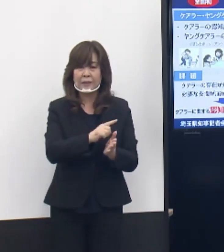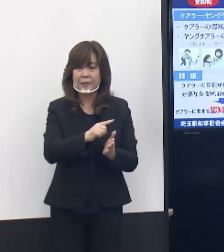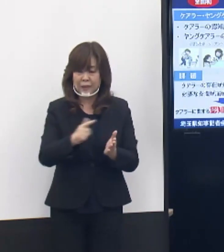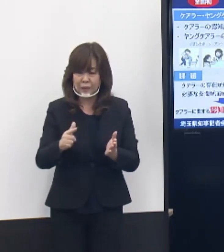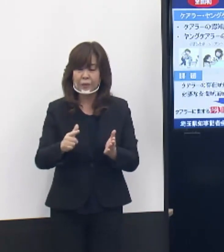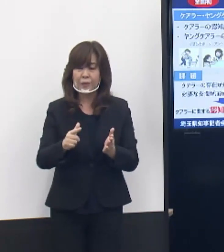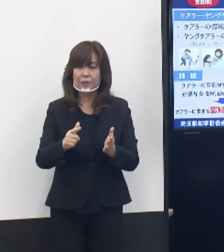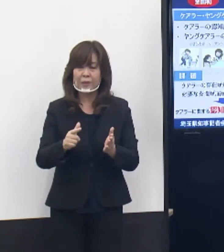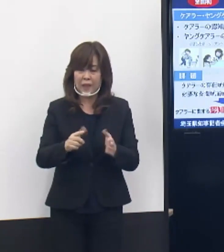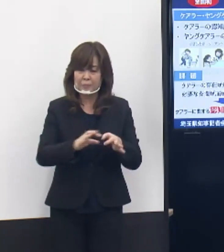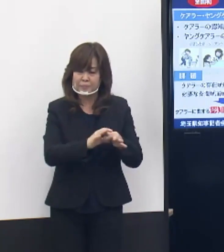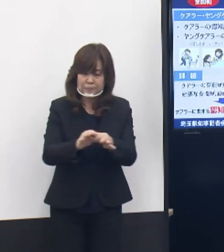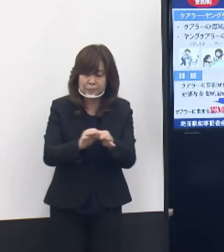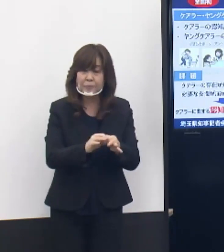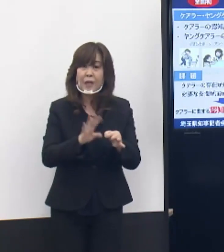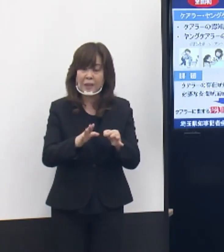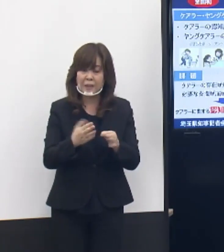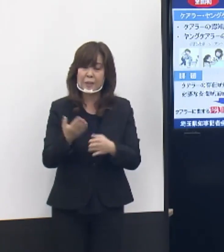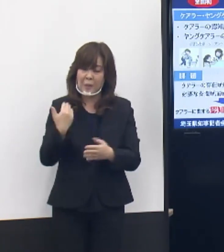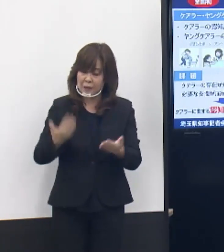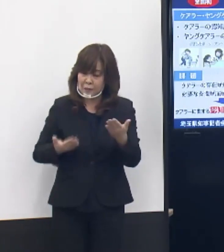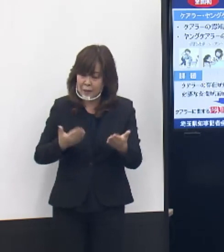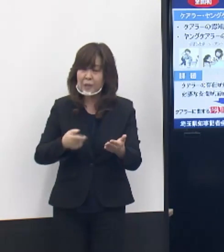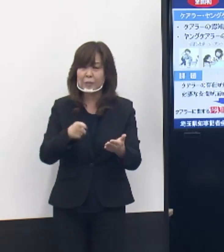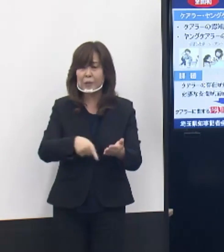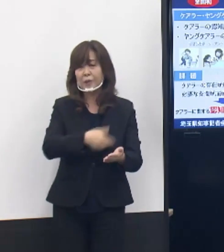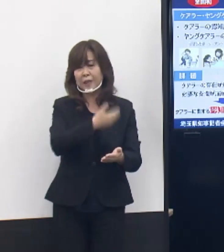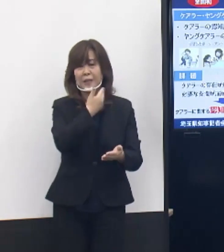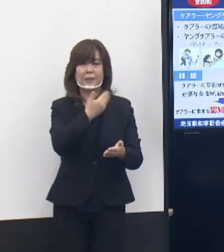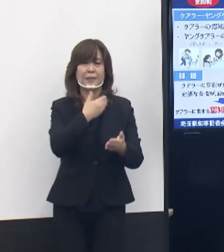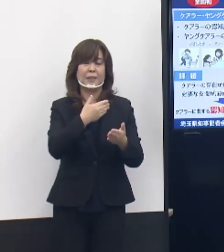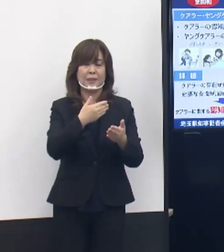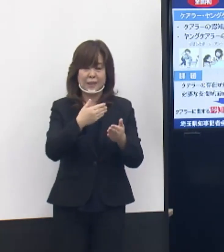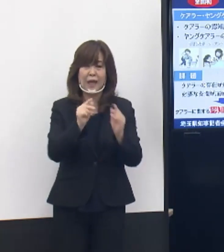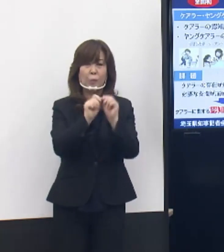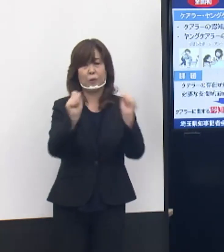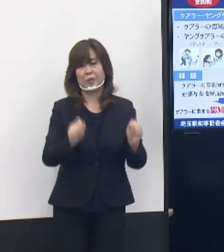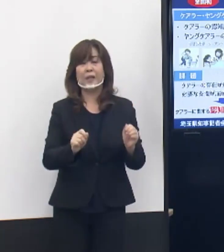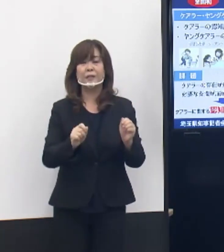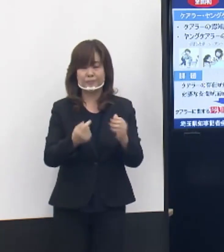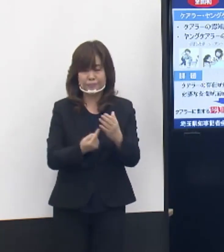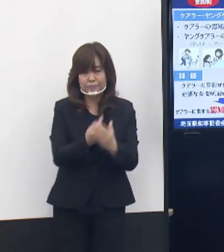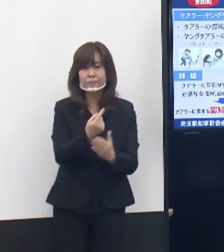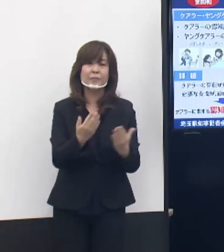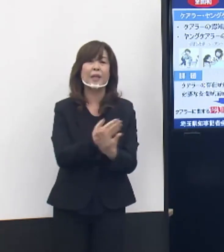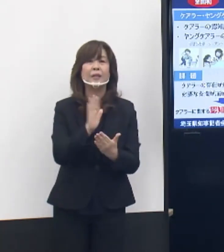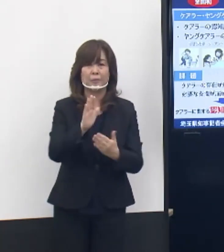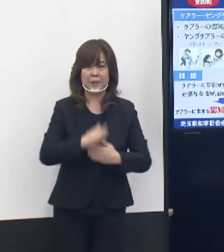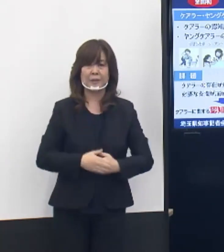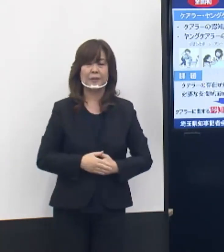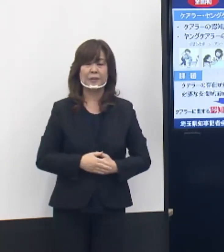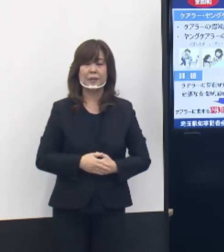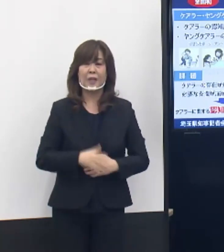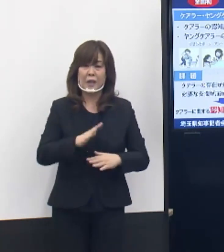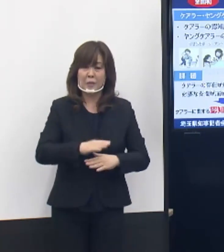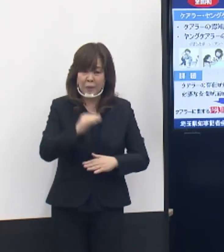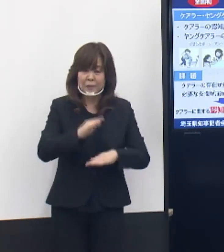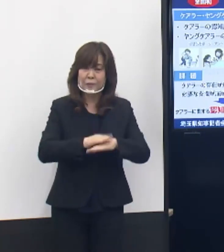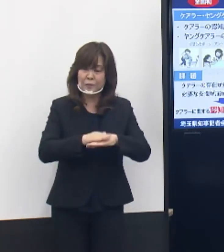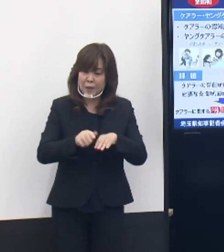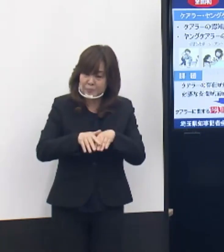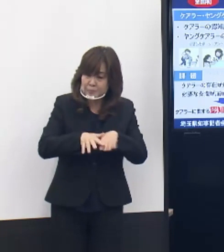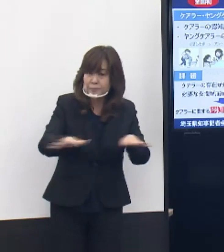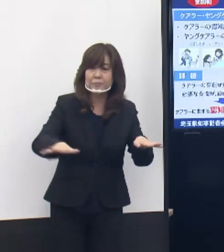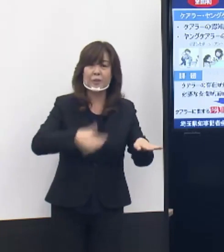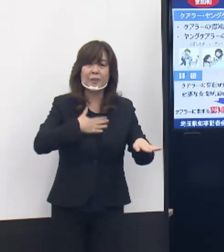りも重要になってきているということから、先ほど申し上げましたけれども、まずは認知していただきたい、これが第一であります。